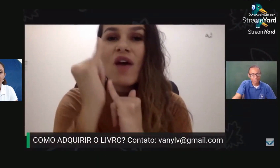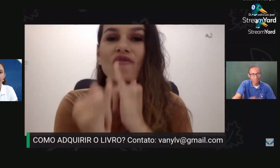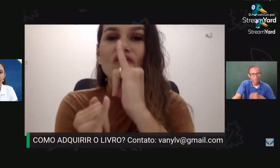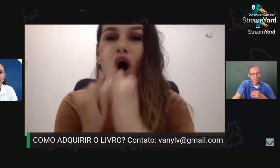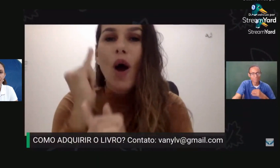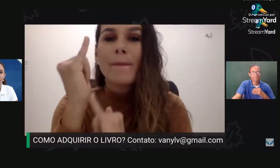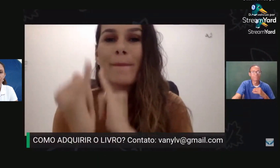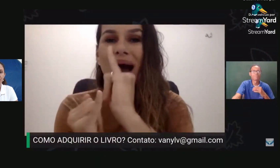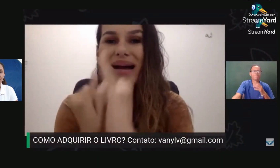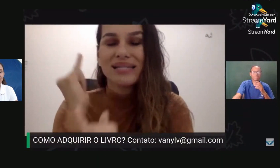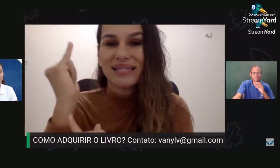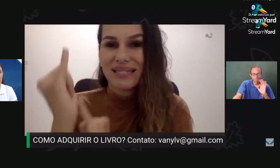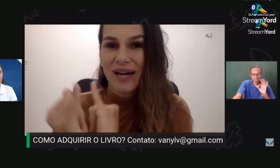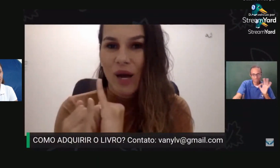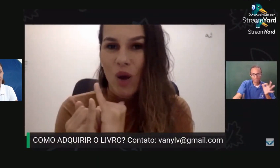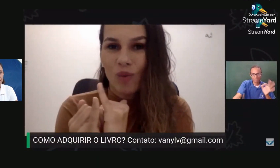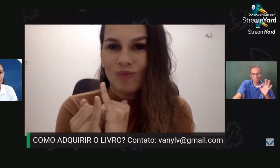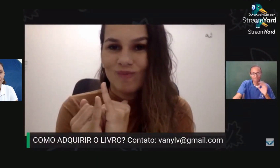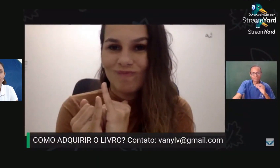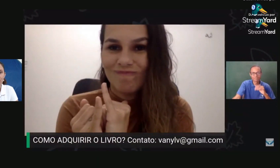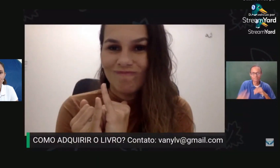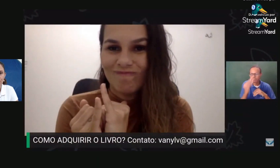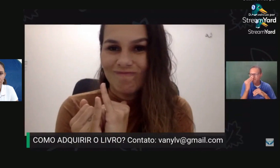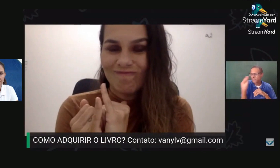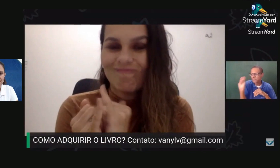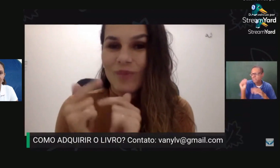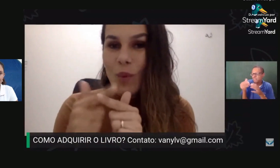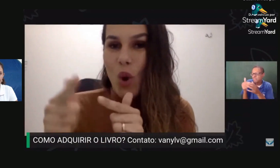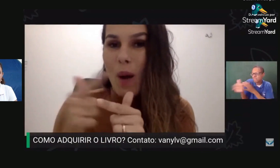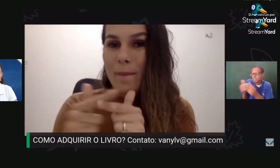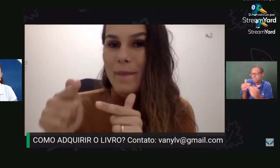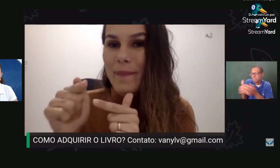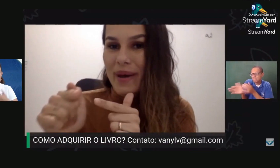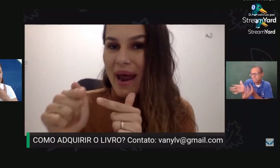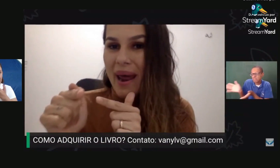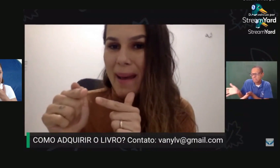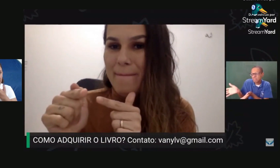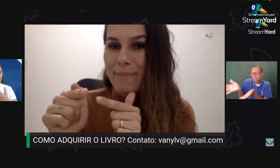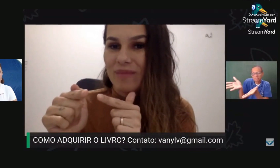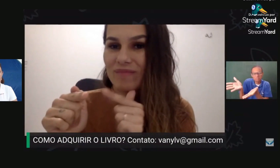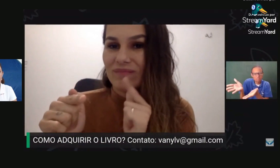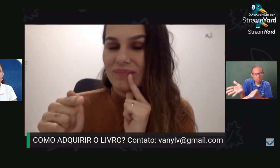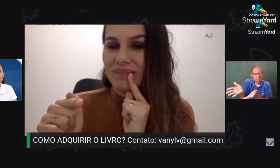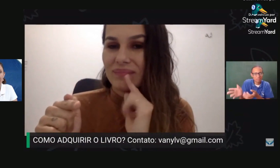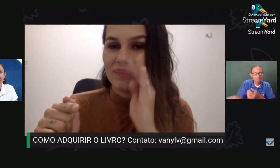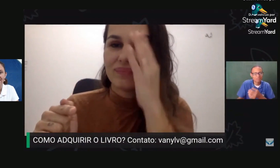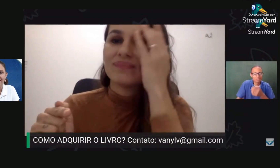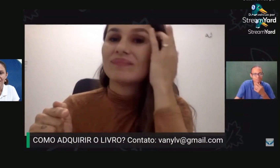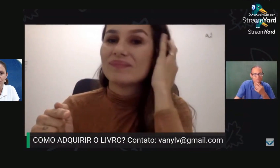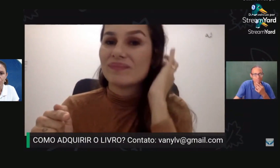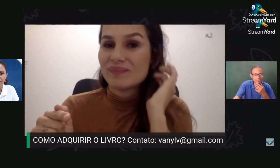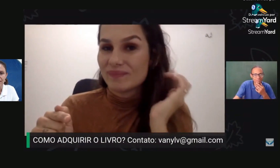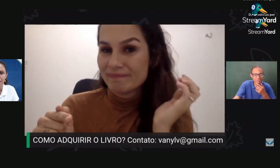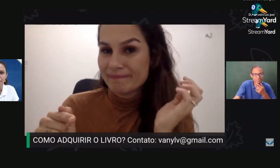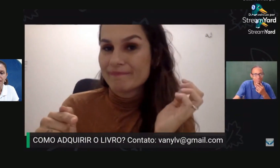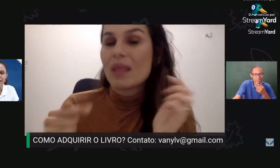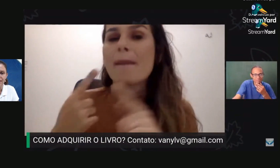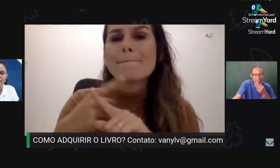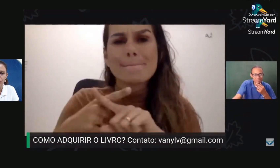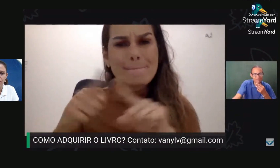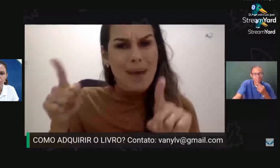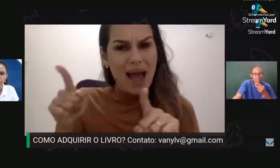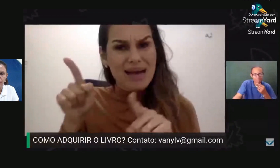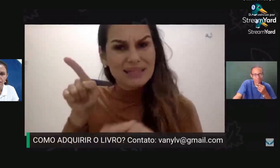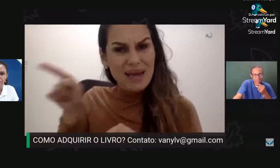eles não sabiam. Então, a gente percebe a falta de informação, né? É um outro problema que a gente percebe